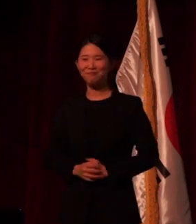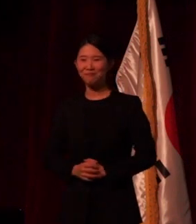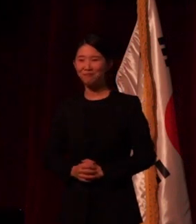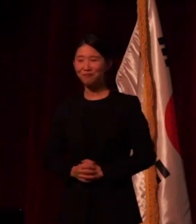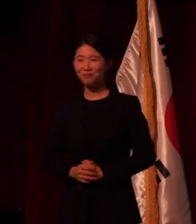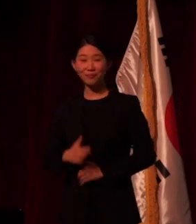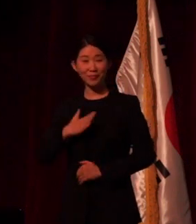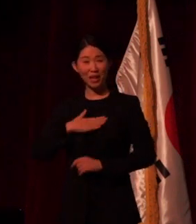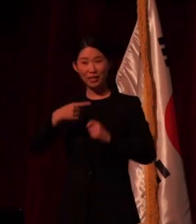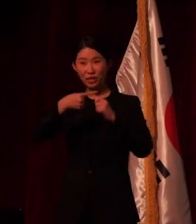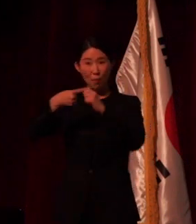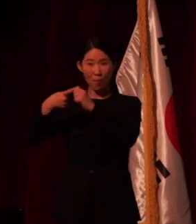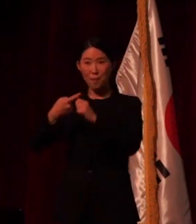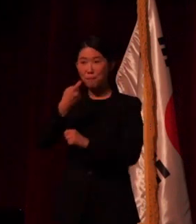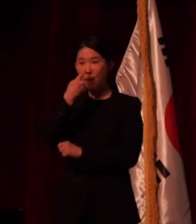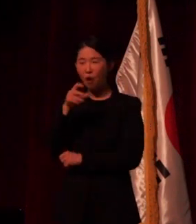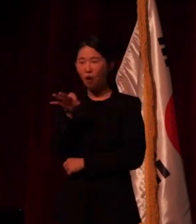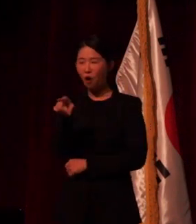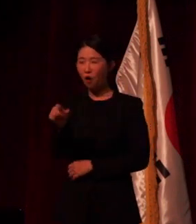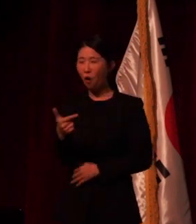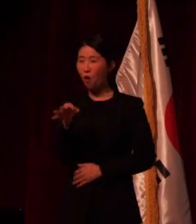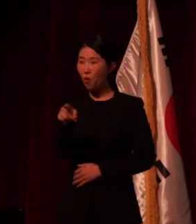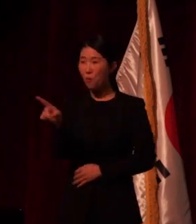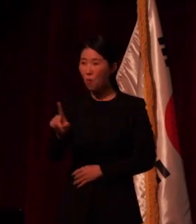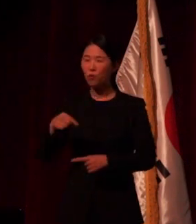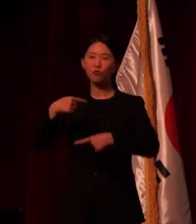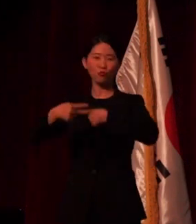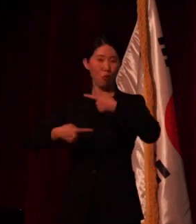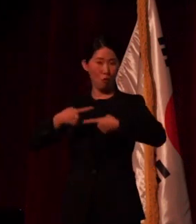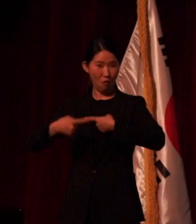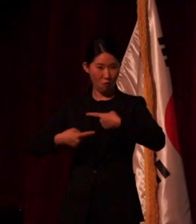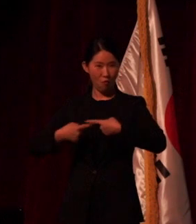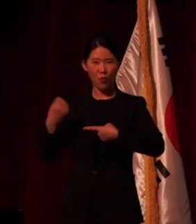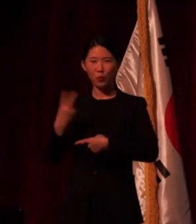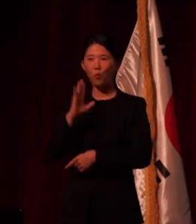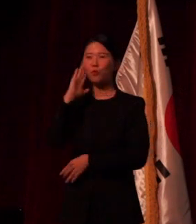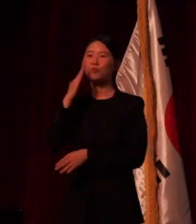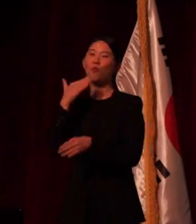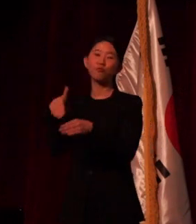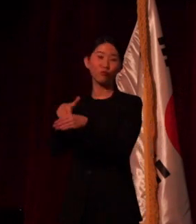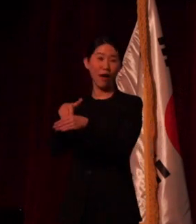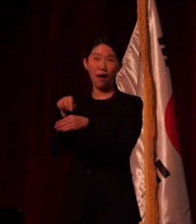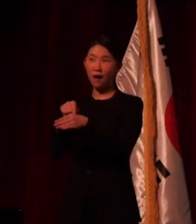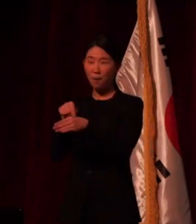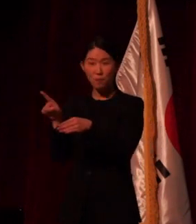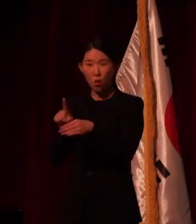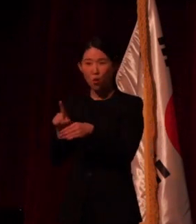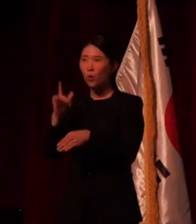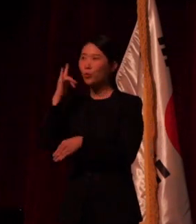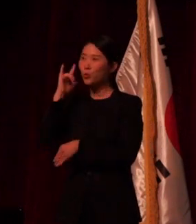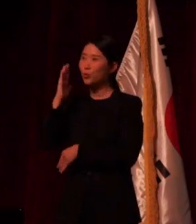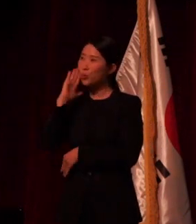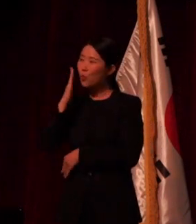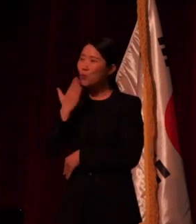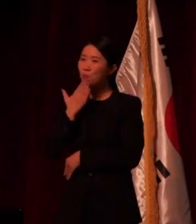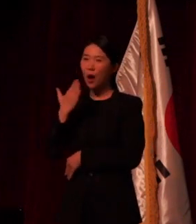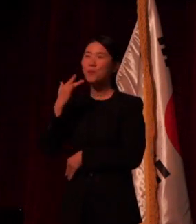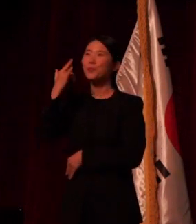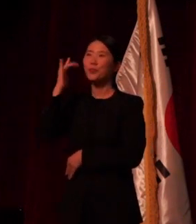제가 첫 번째로 배운 언어인 수어 그리고 농문화는 농인 부모님이 제게 물려주신